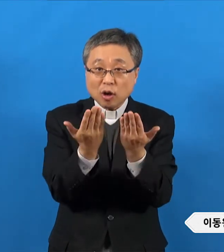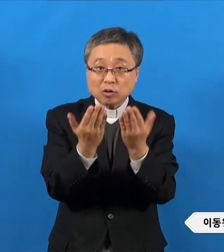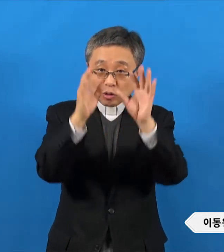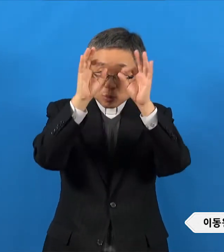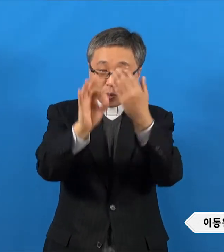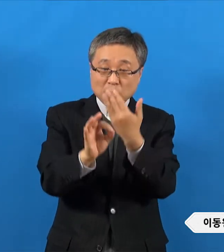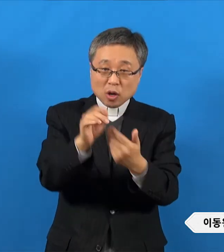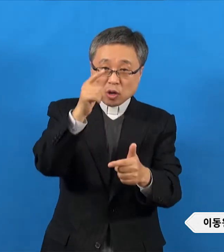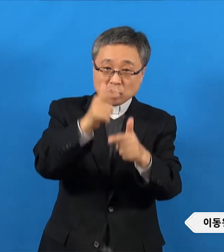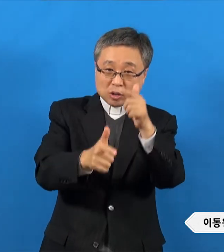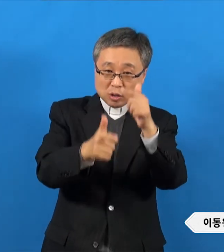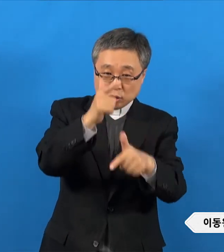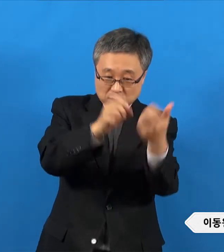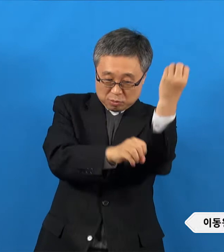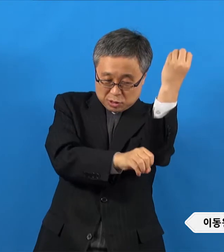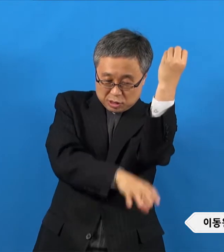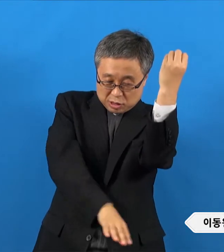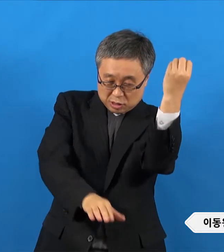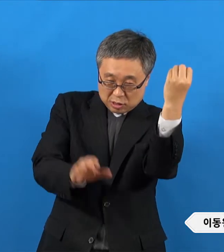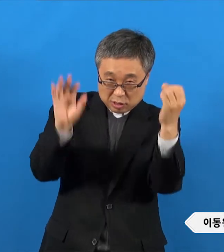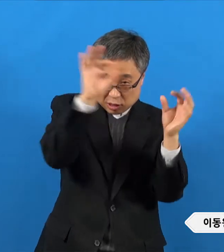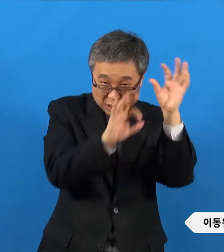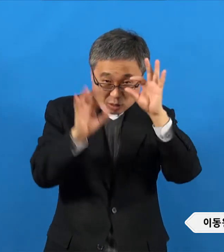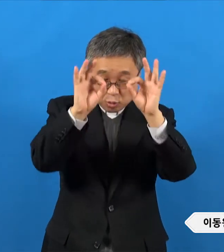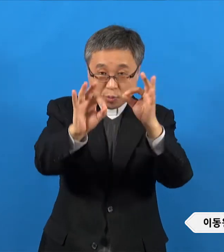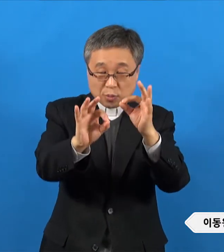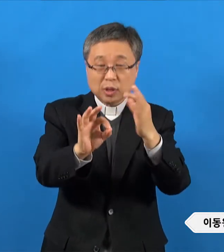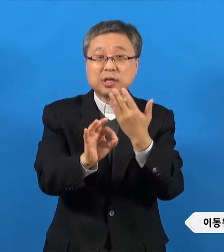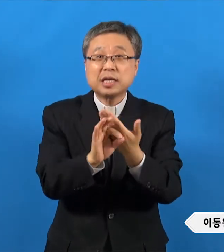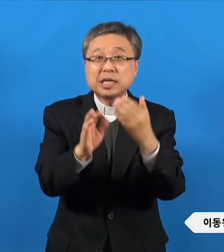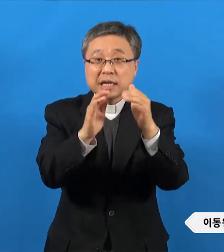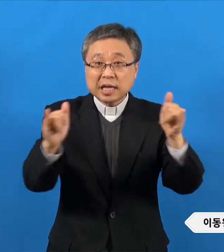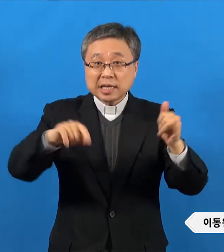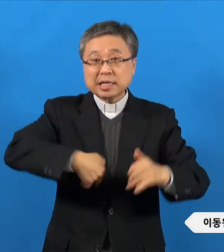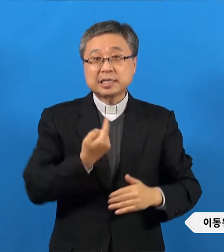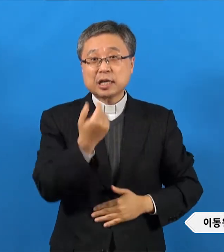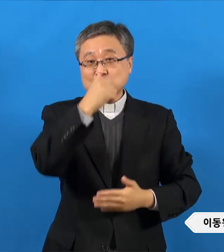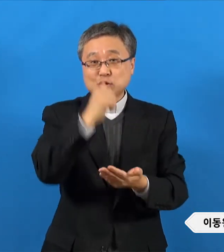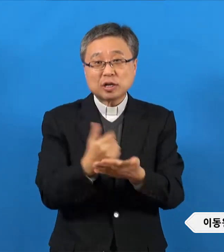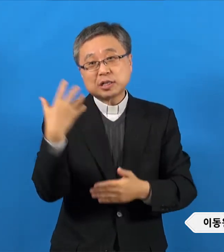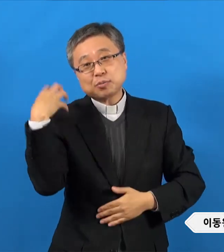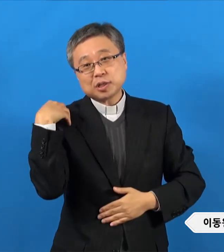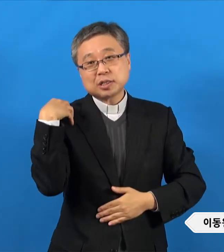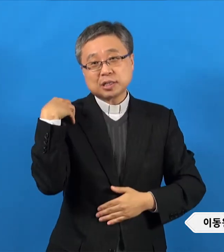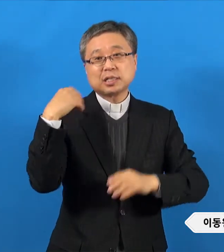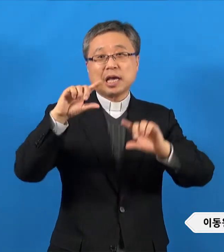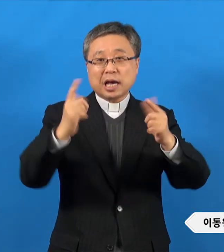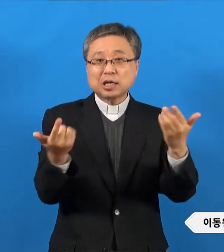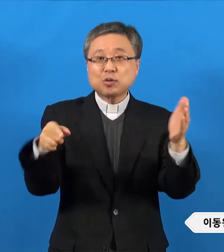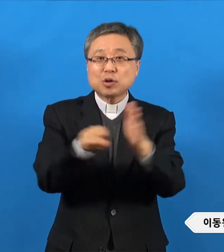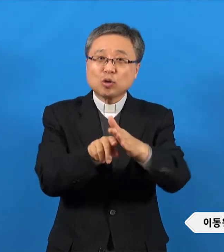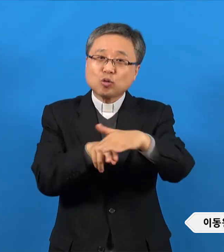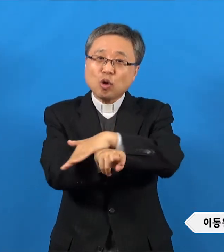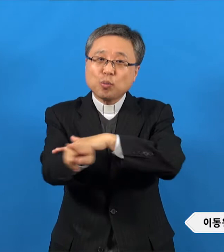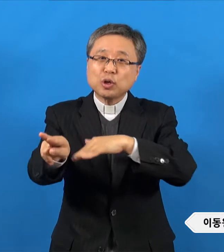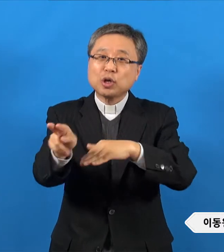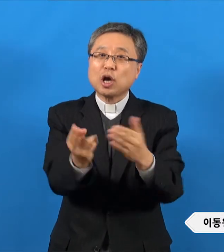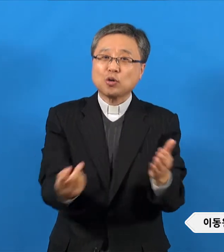뿌리를 추적해보면 인간이 자신의 죄를 책임지지 않기 위해서 도피하기 위한 수단으로 신을